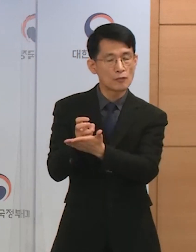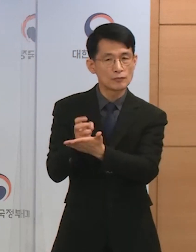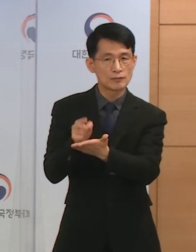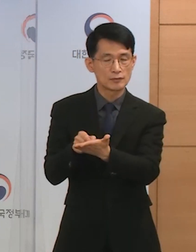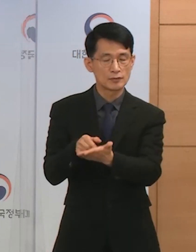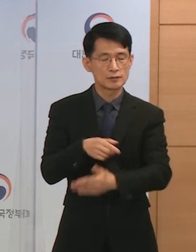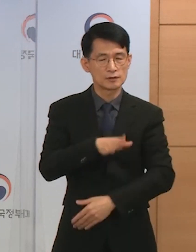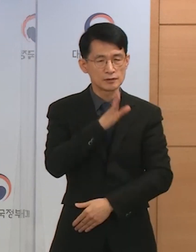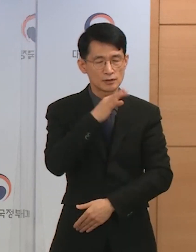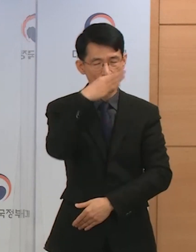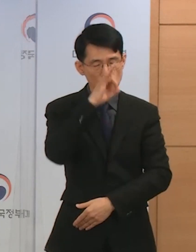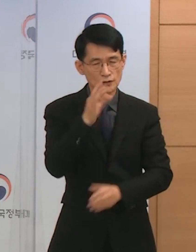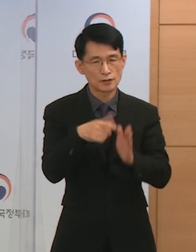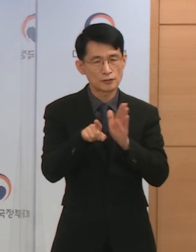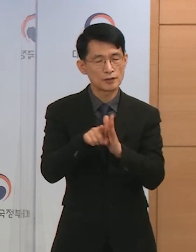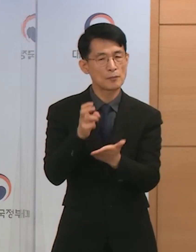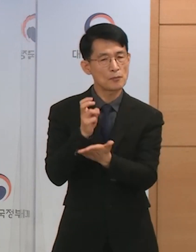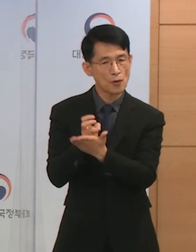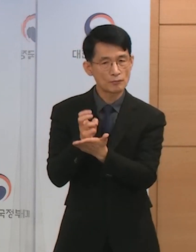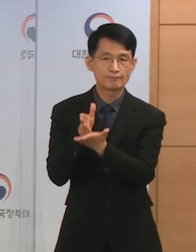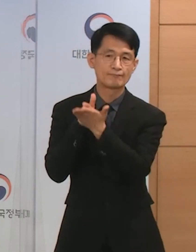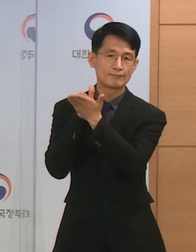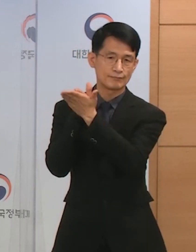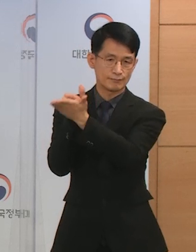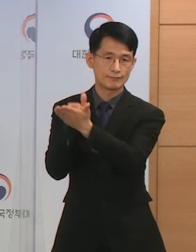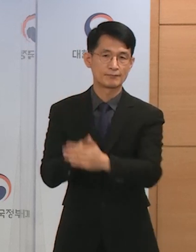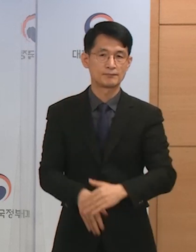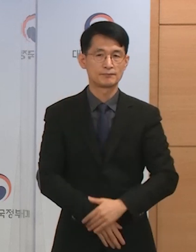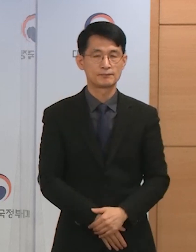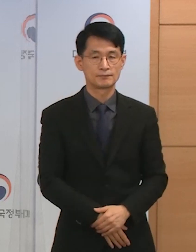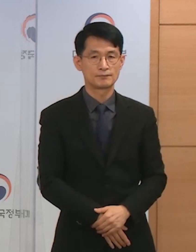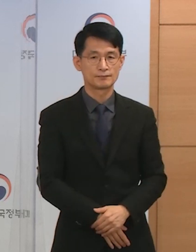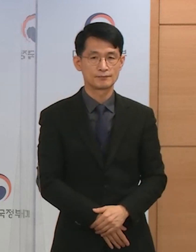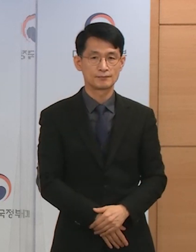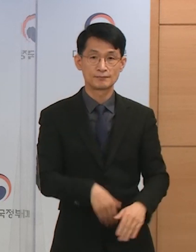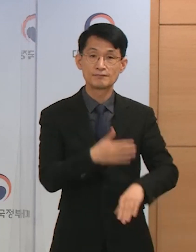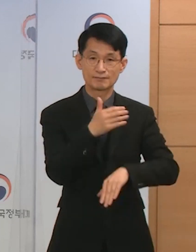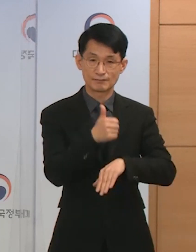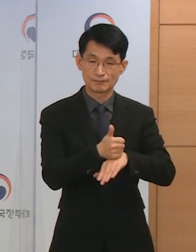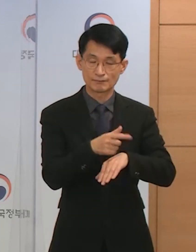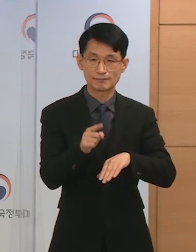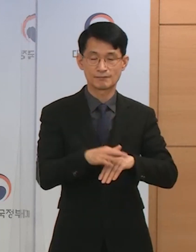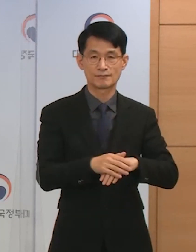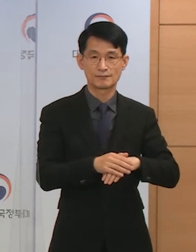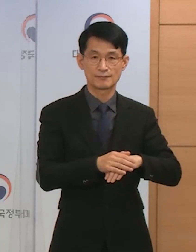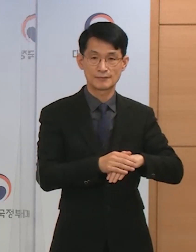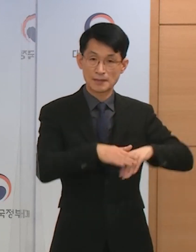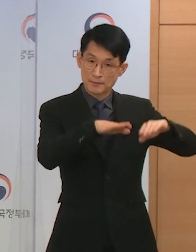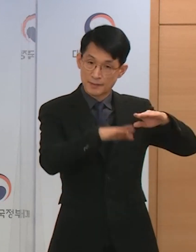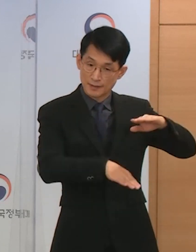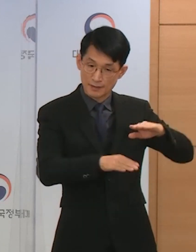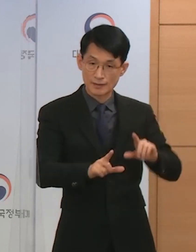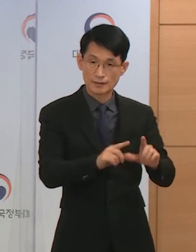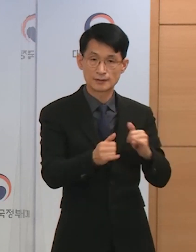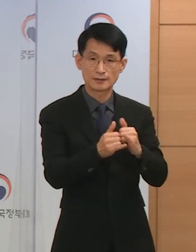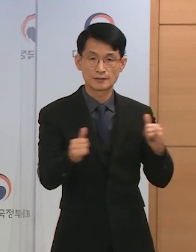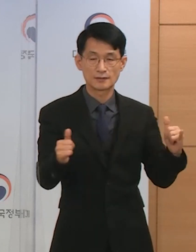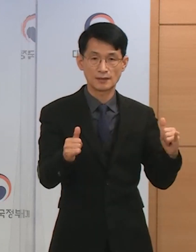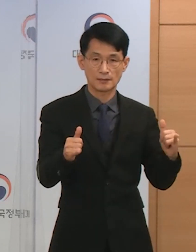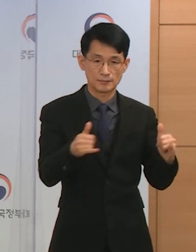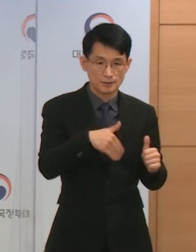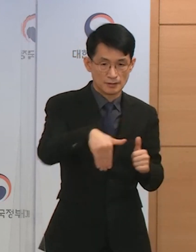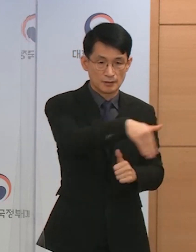실효성을 확보하도록 제도 개선 권고하였습니다. 마지막으로 지하층 거주의 주거품질 개선을